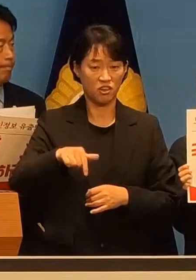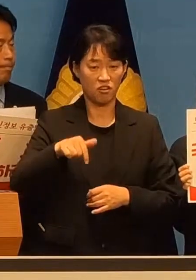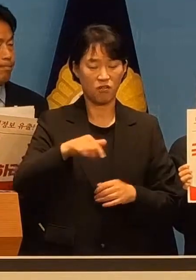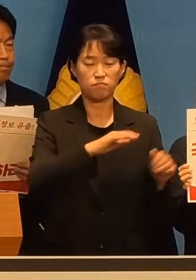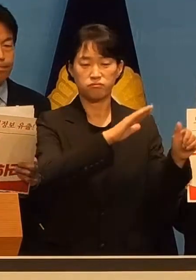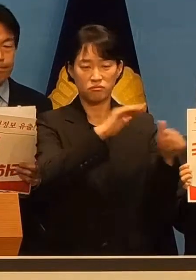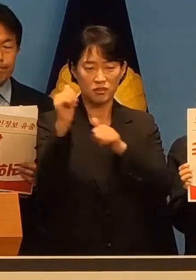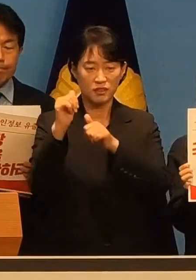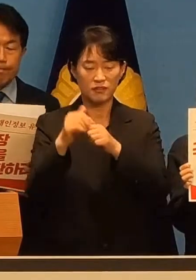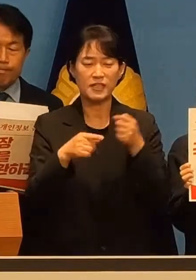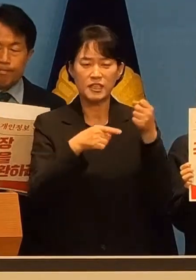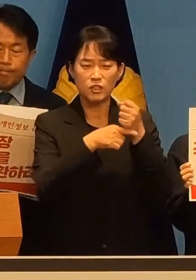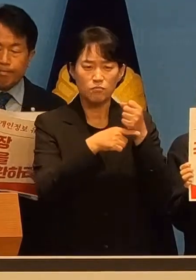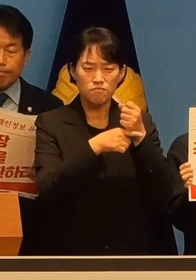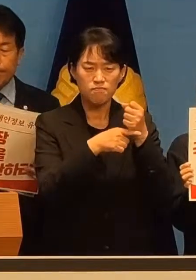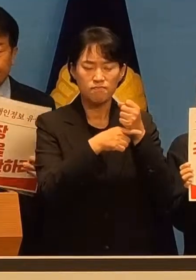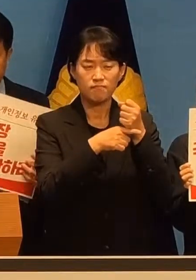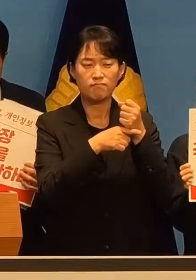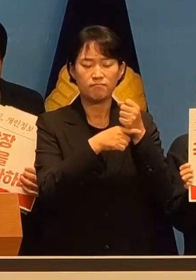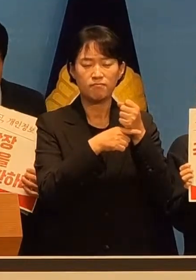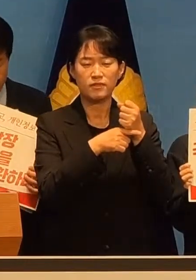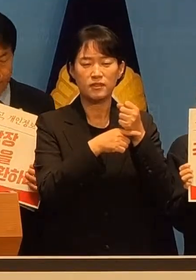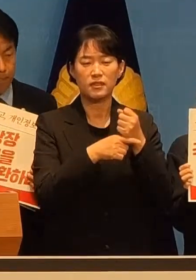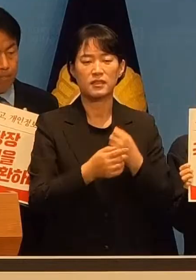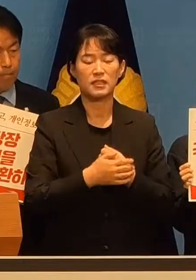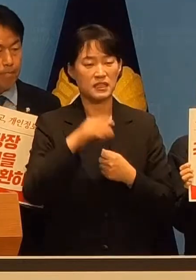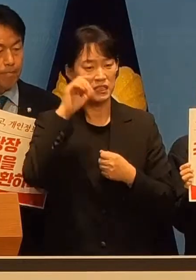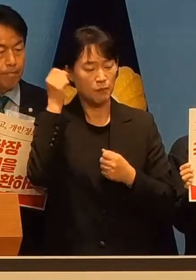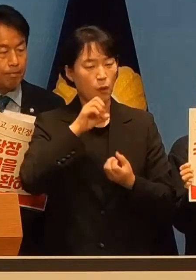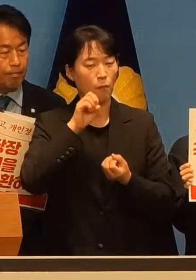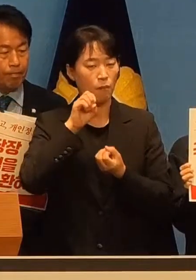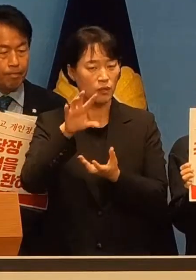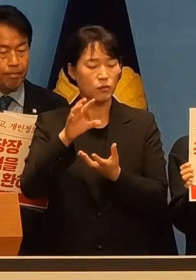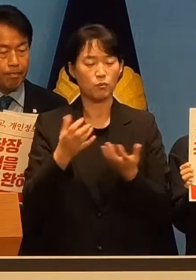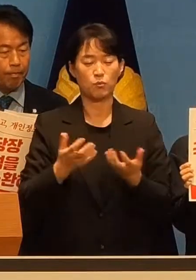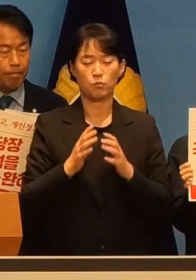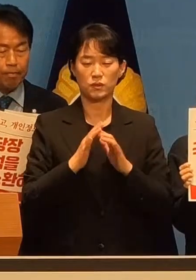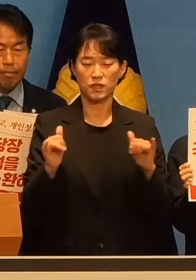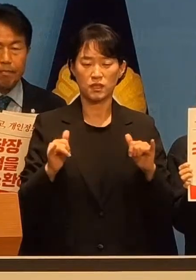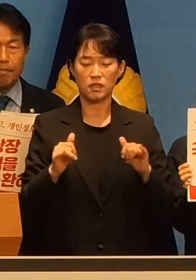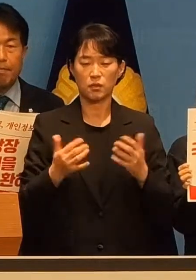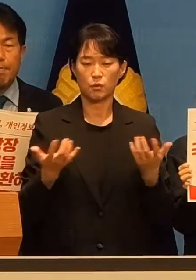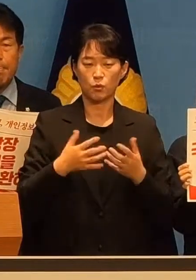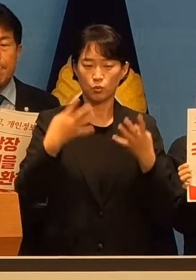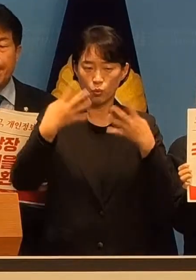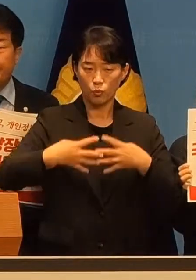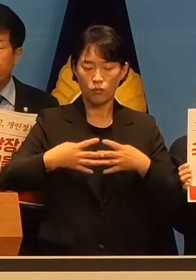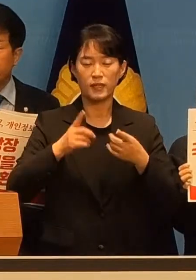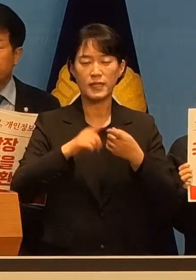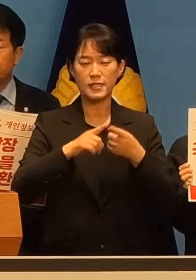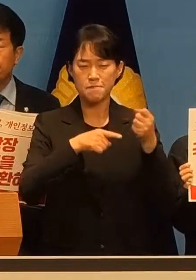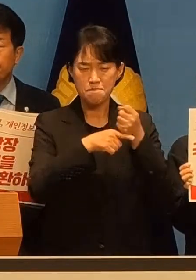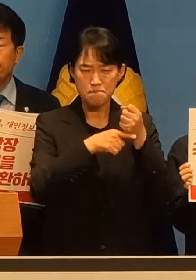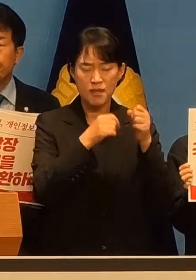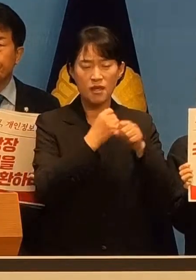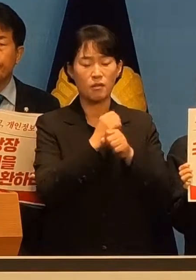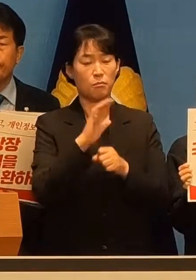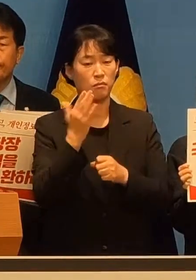해서 청문회를 이 새벽 배송 노동자들의 노동 조건에 대해서도 해야